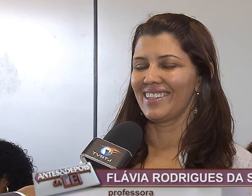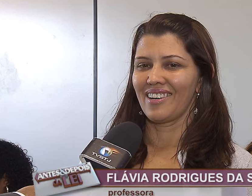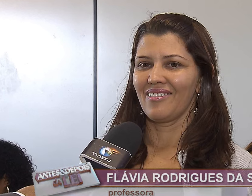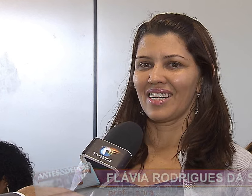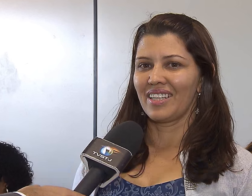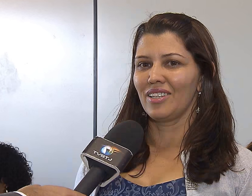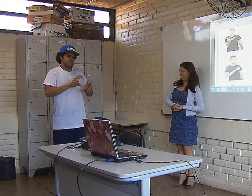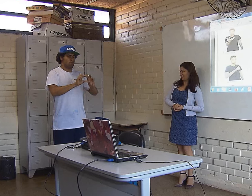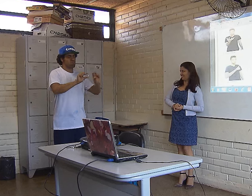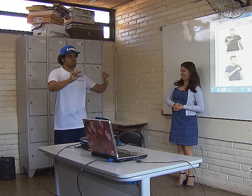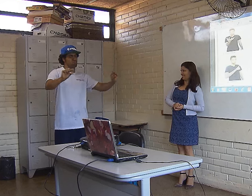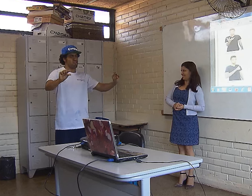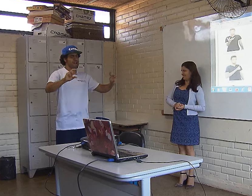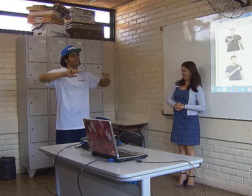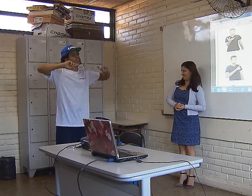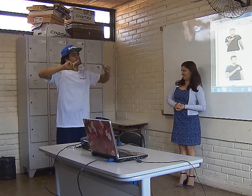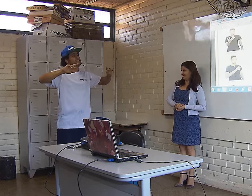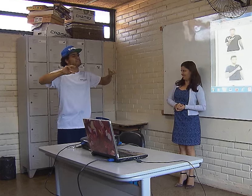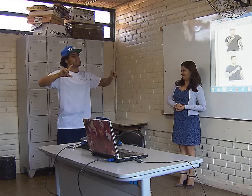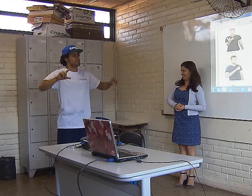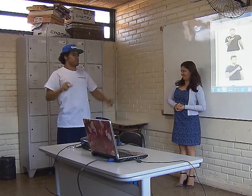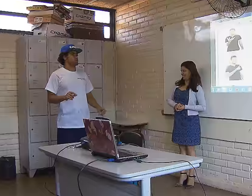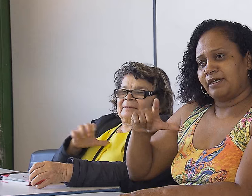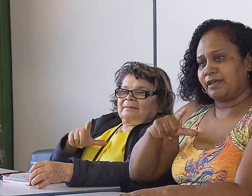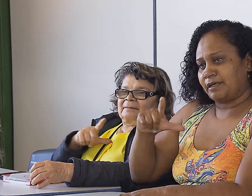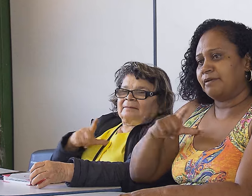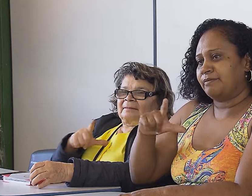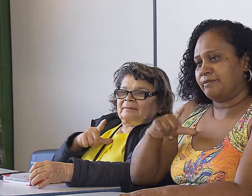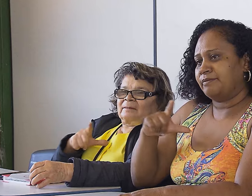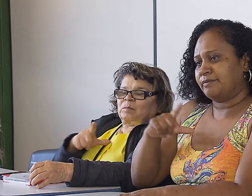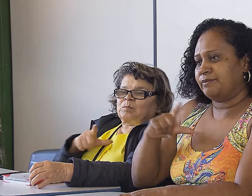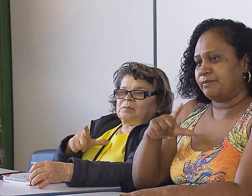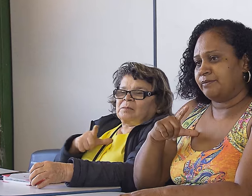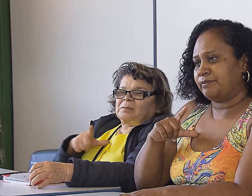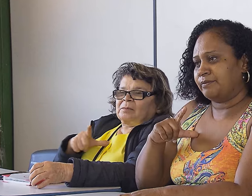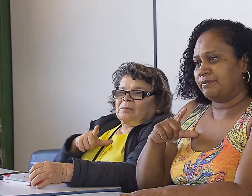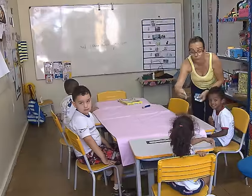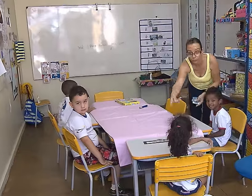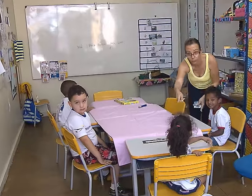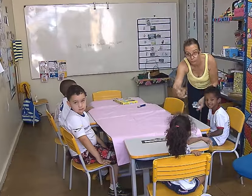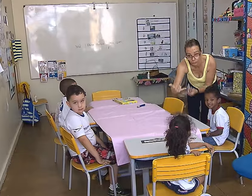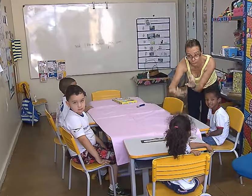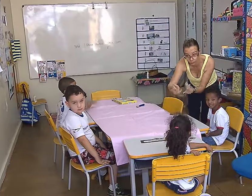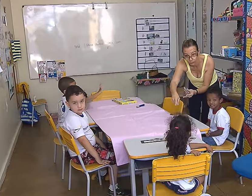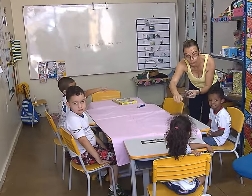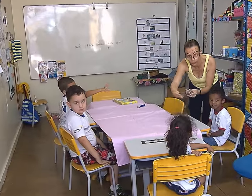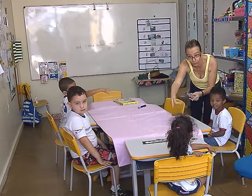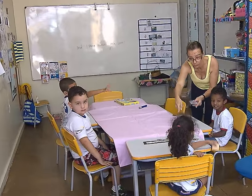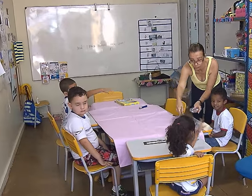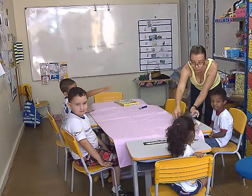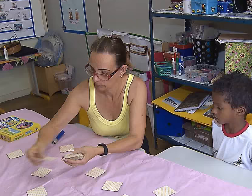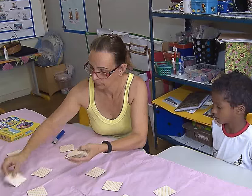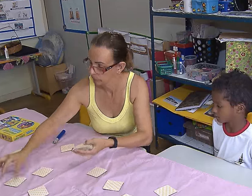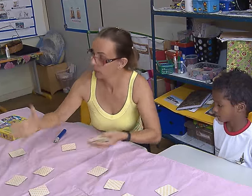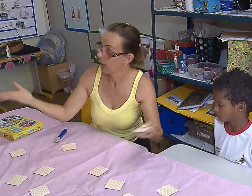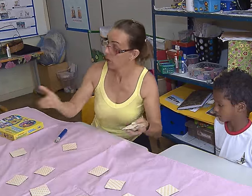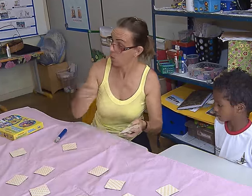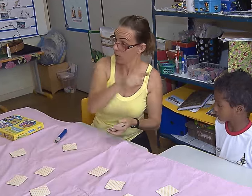Então, aqui, nossa língua é a língua de sinais, a Libras. Integrar e incluir, essa é a meta de uma escola